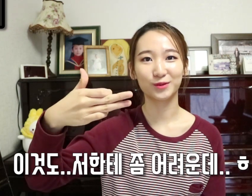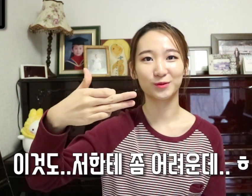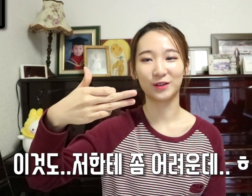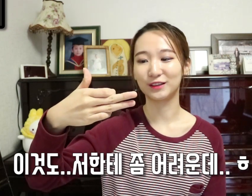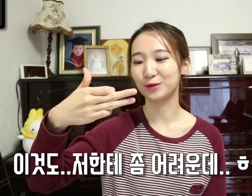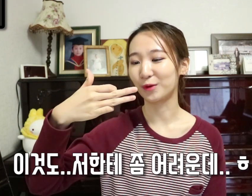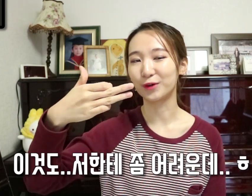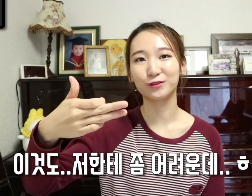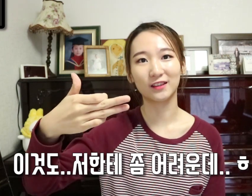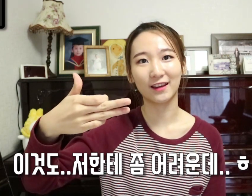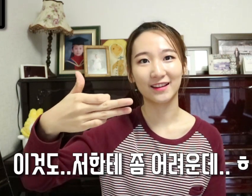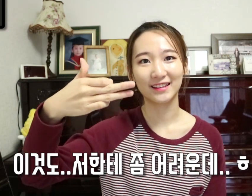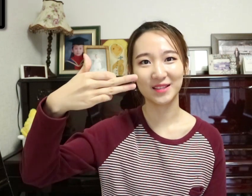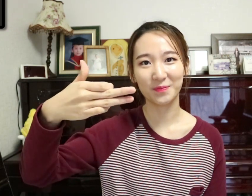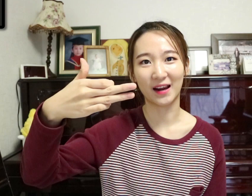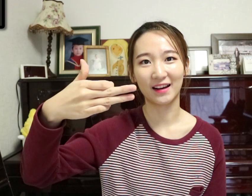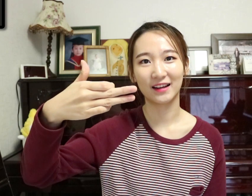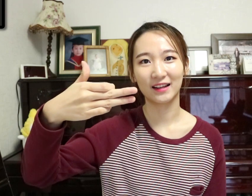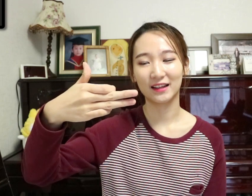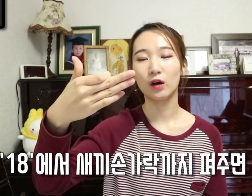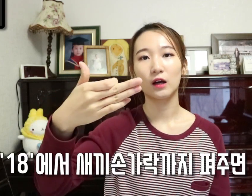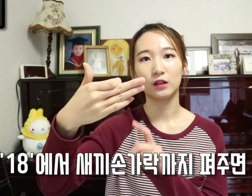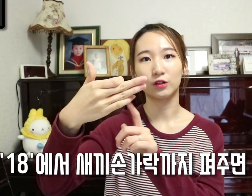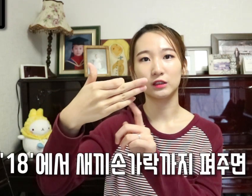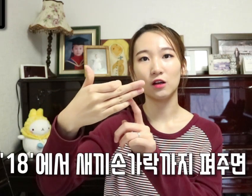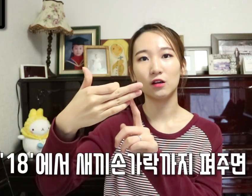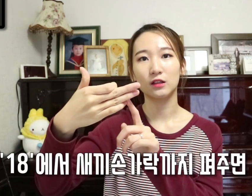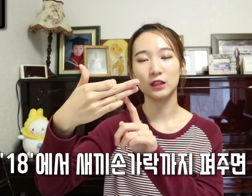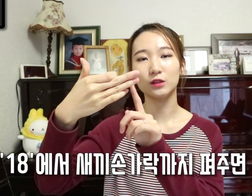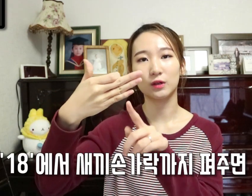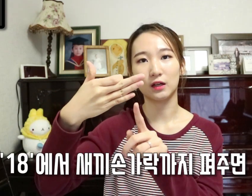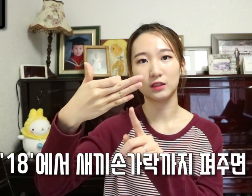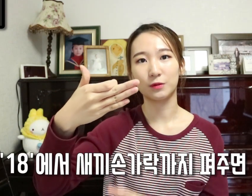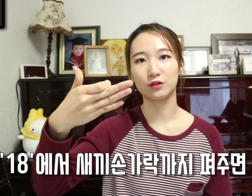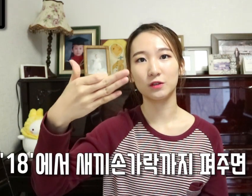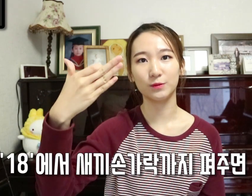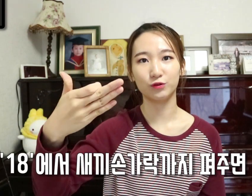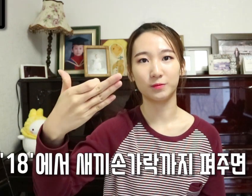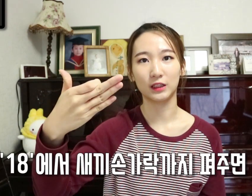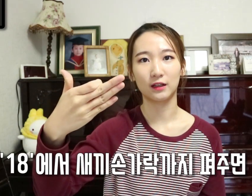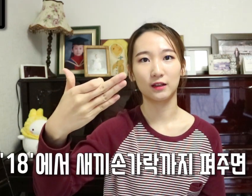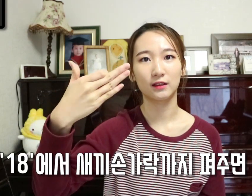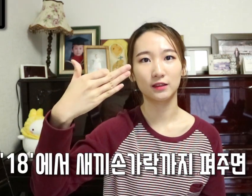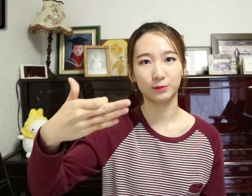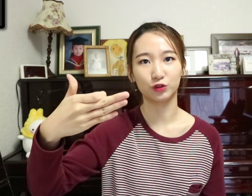이것도 좀 저한테 좀 어려운데, 18. 여기서 새끼손가락까지 펴주면 19입니다. 19.